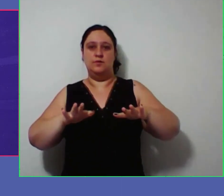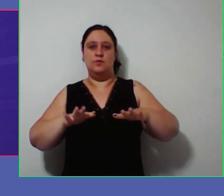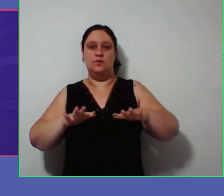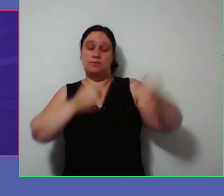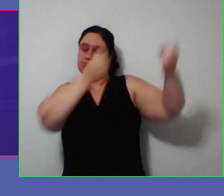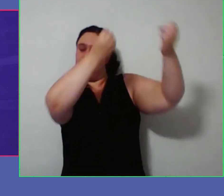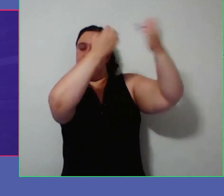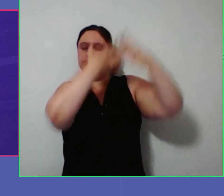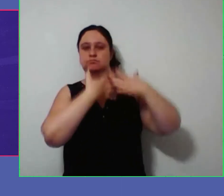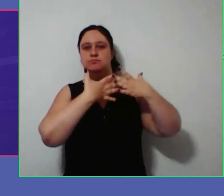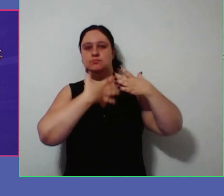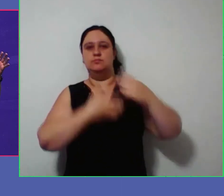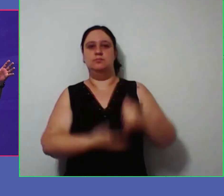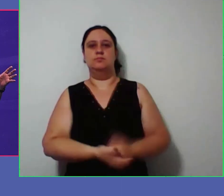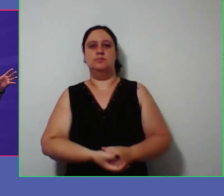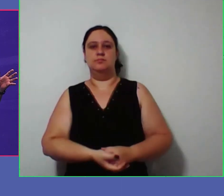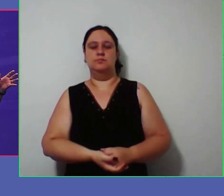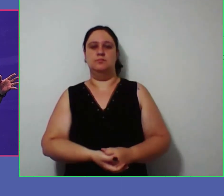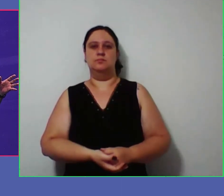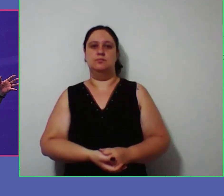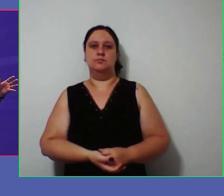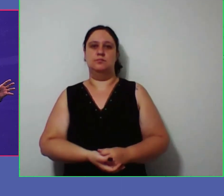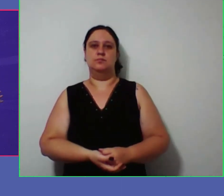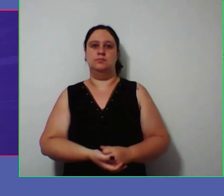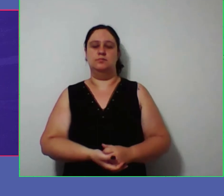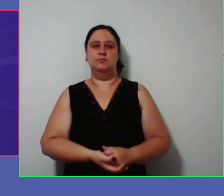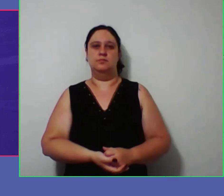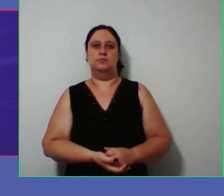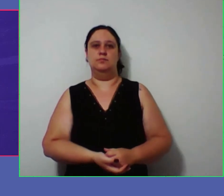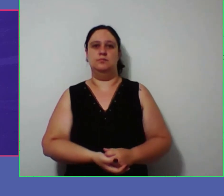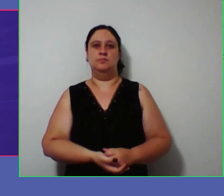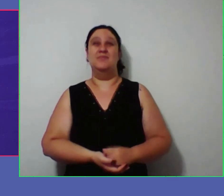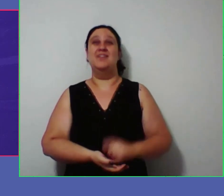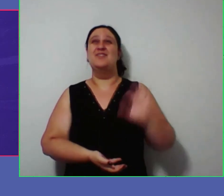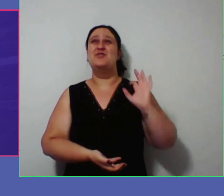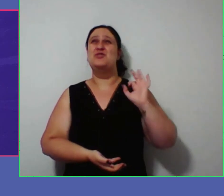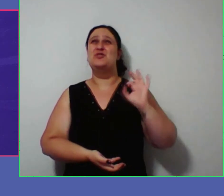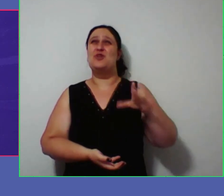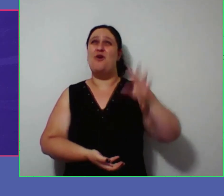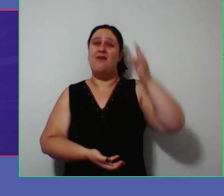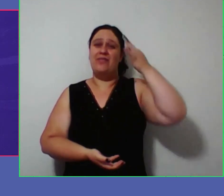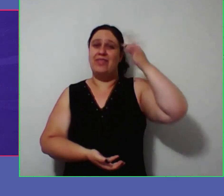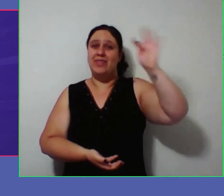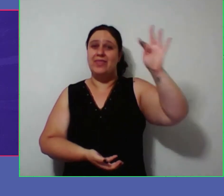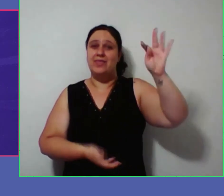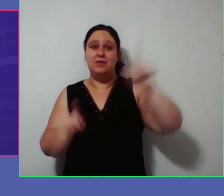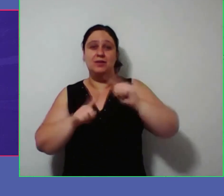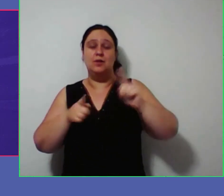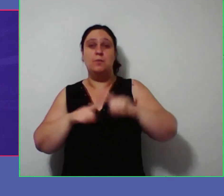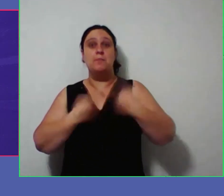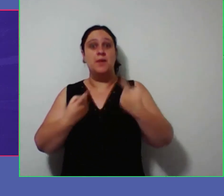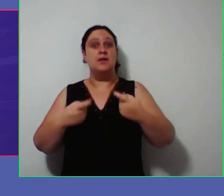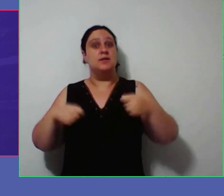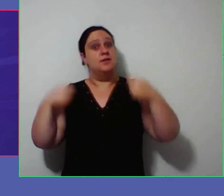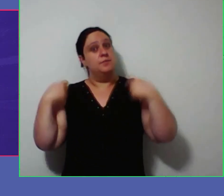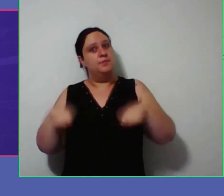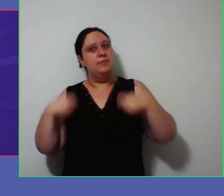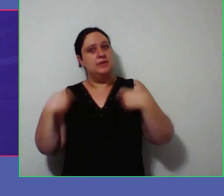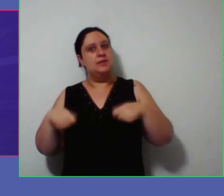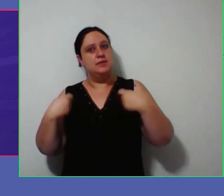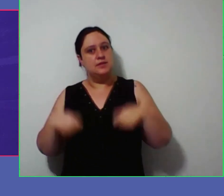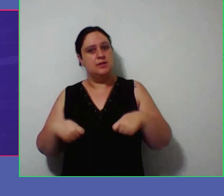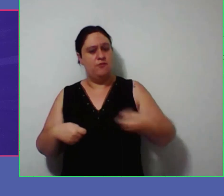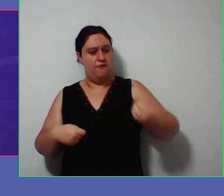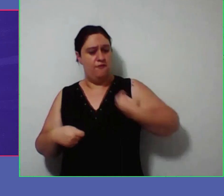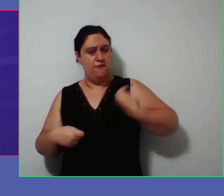Essa revelação não fique no campo teórico, mas vamos arregaçar nossas mangas, vamos viver no Espírito, vamos